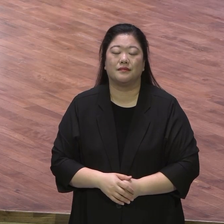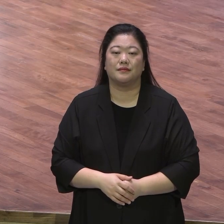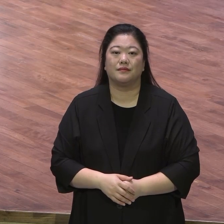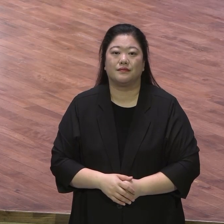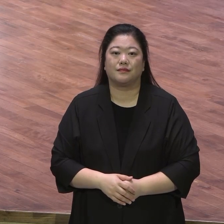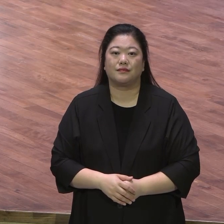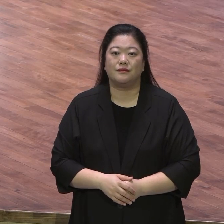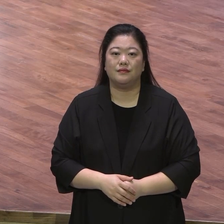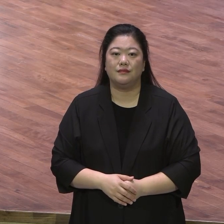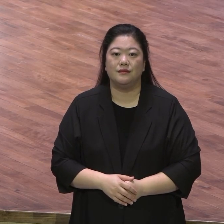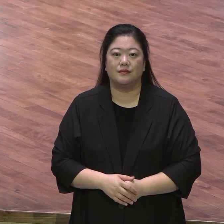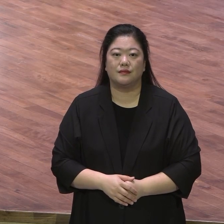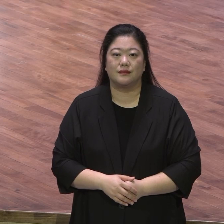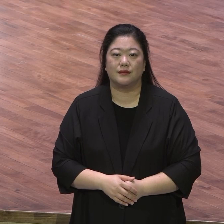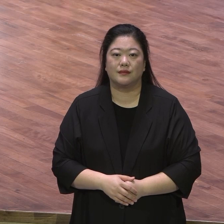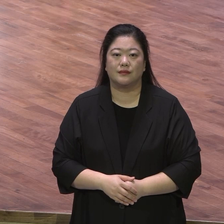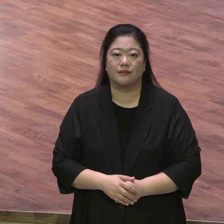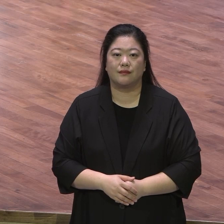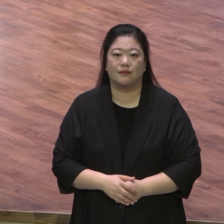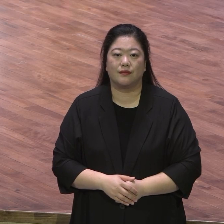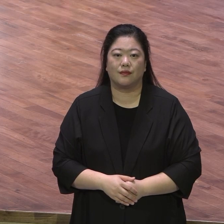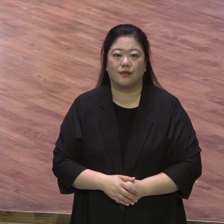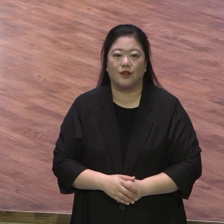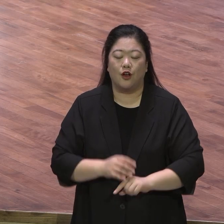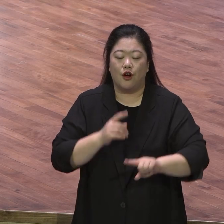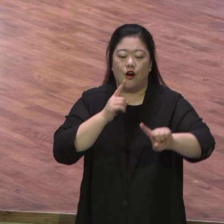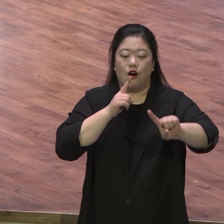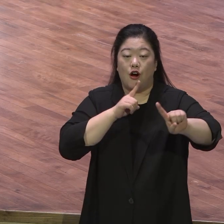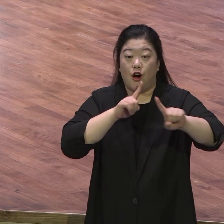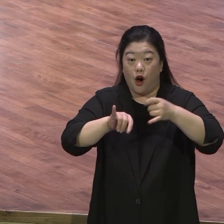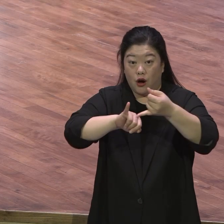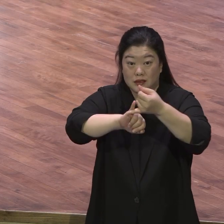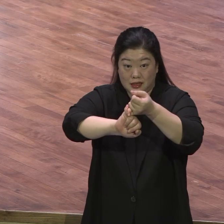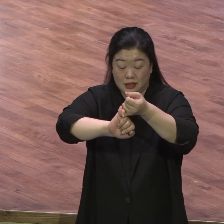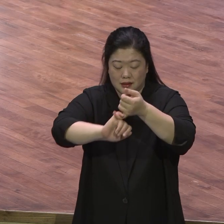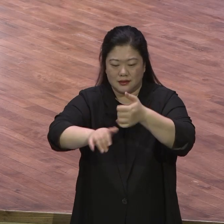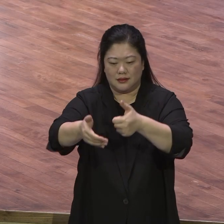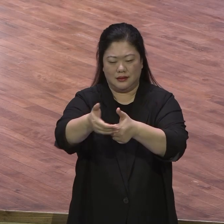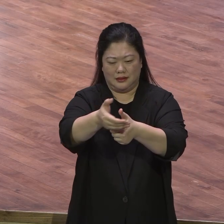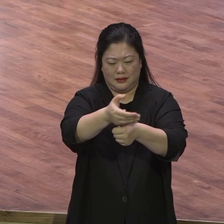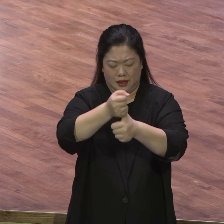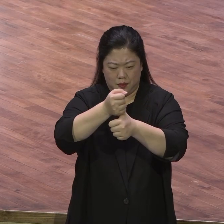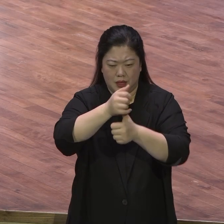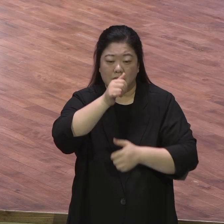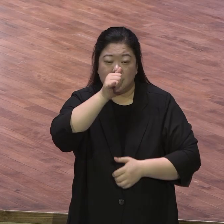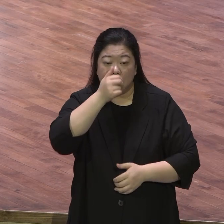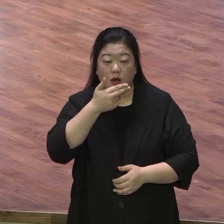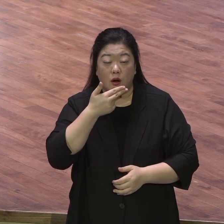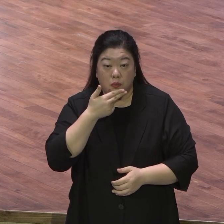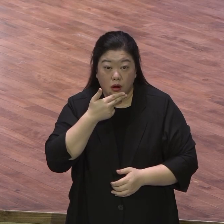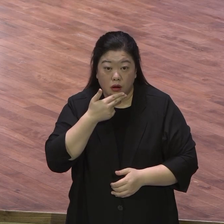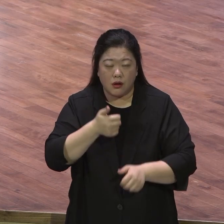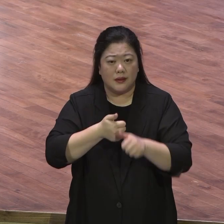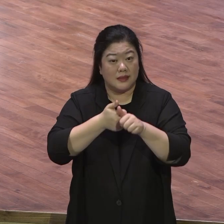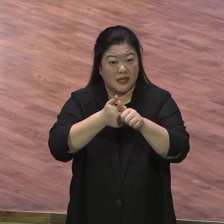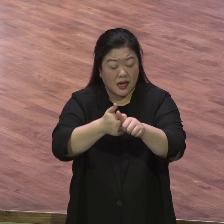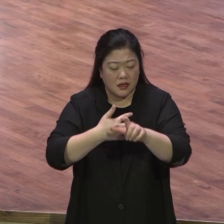은약을 얼마나 내가 붙잡고 사느냐에 따라서 우리의 삶이 확 달라집니다. 그